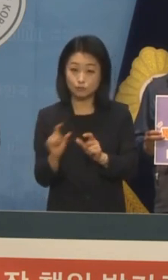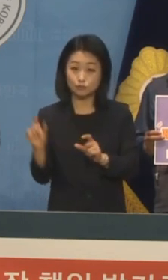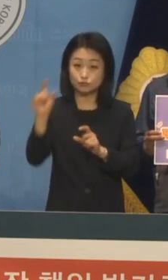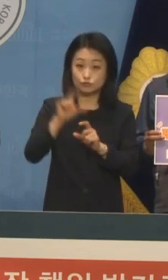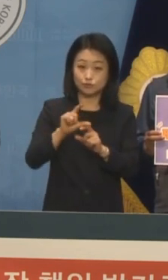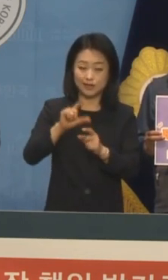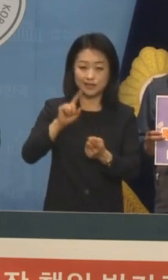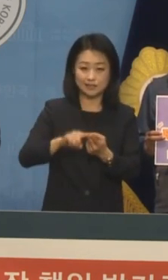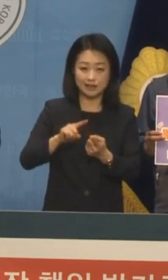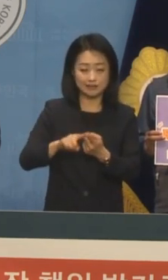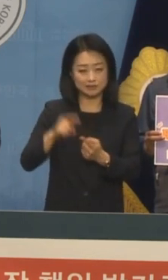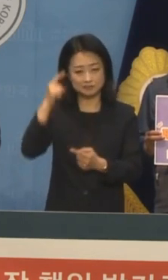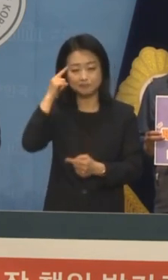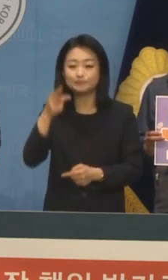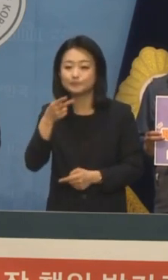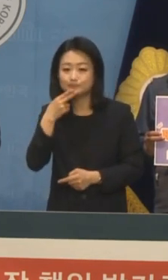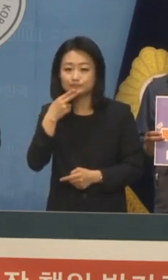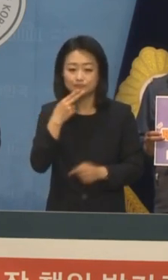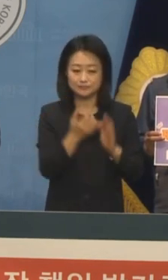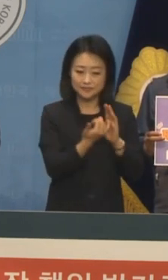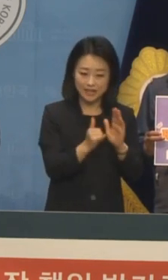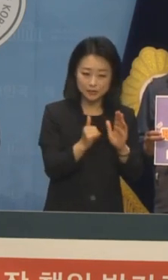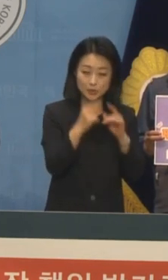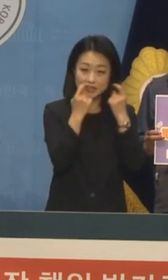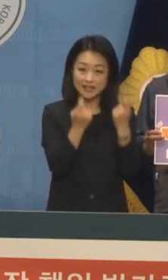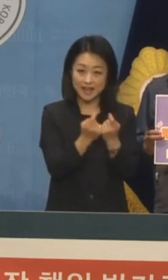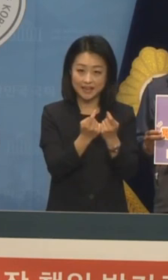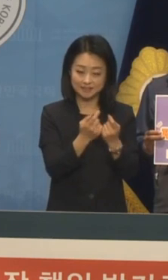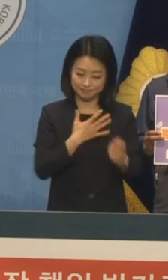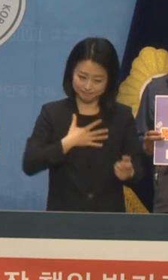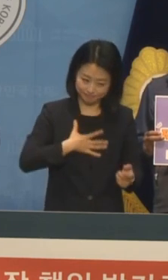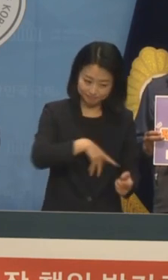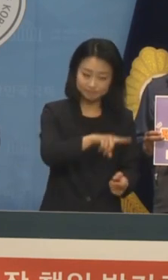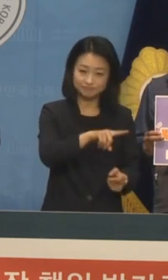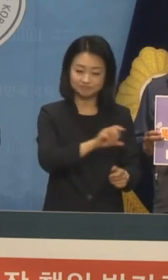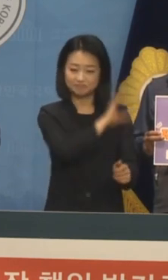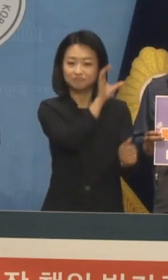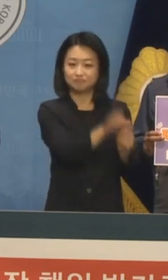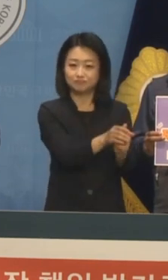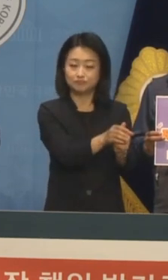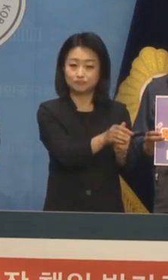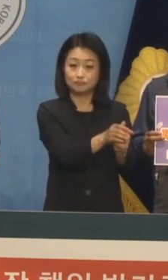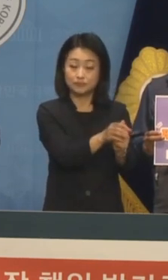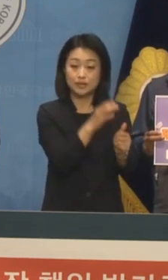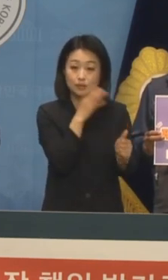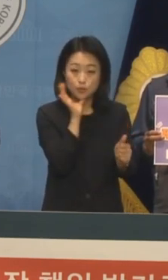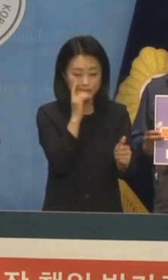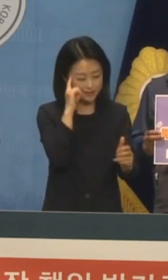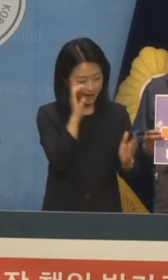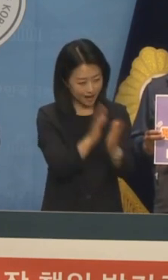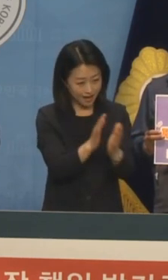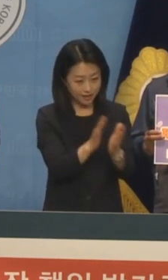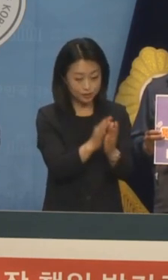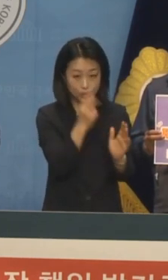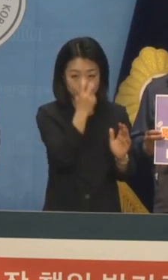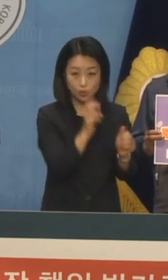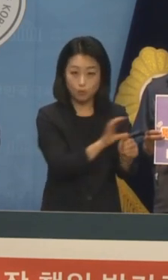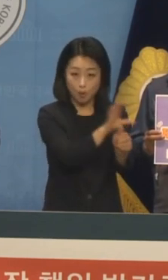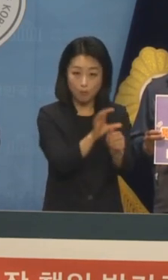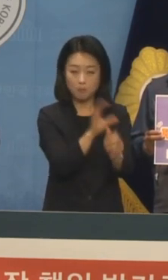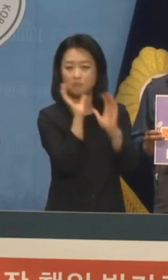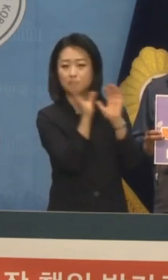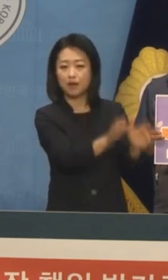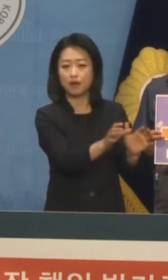정신을 훼손하고 있습니다. 가족과 개인에게 과도하게 치워진 돌봄과 부양의 의무를 국가와 공동체가 함께